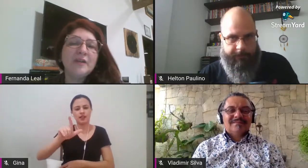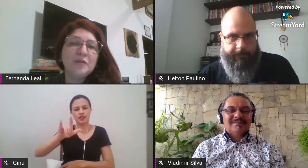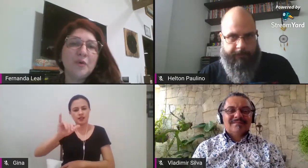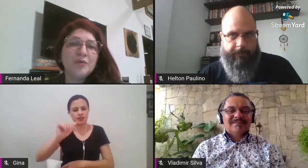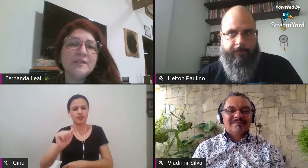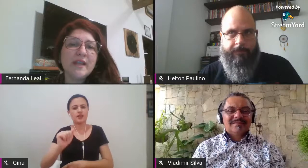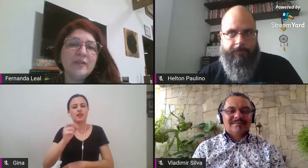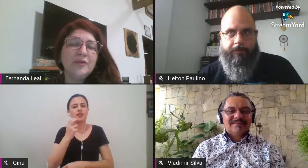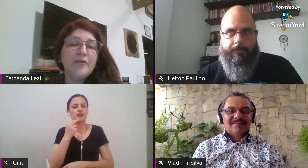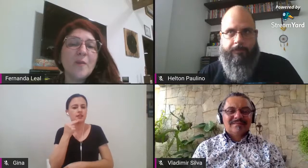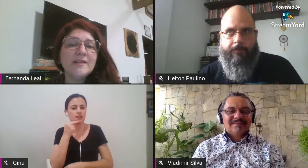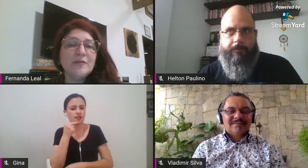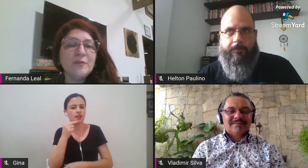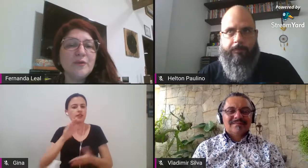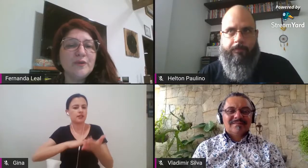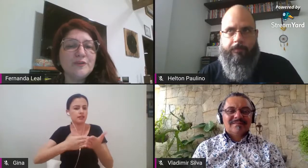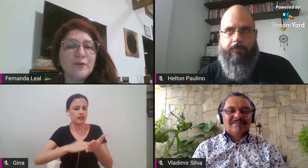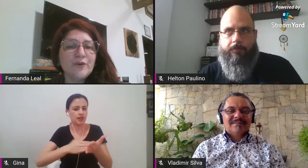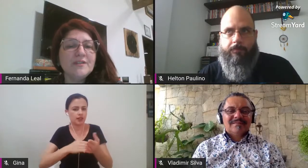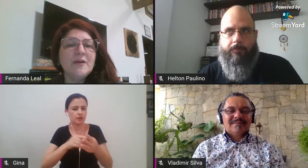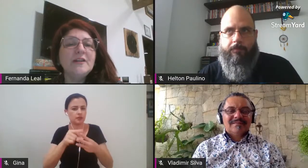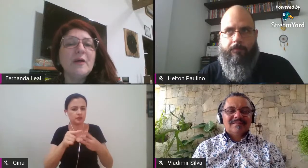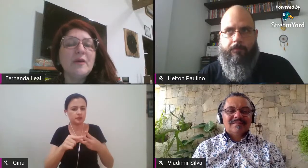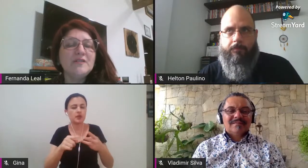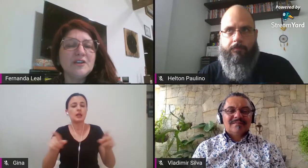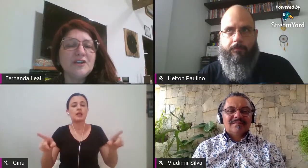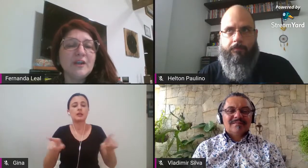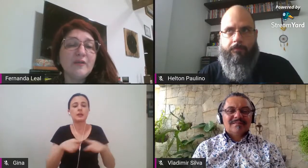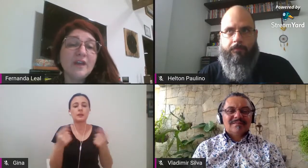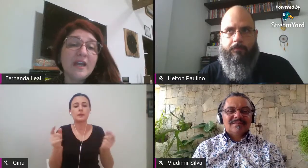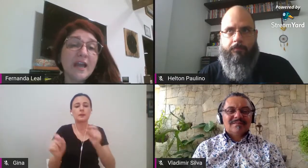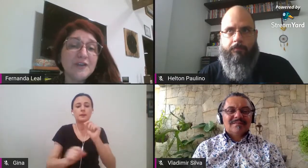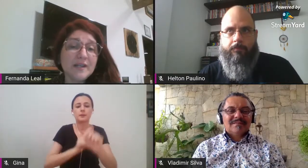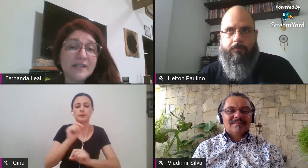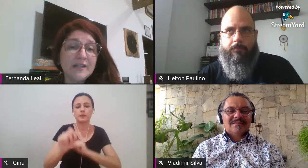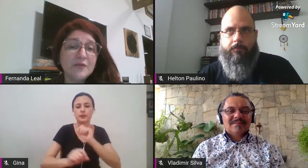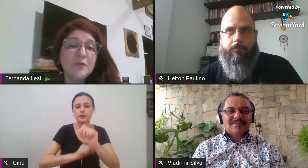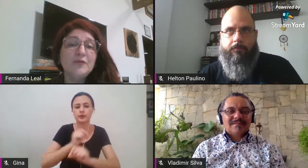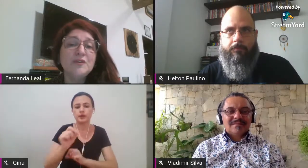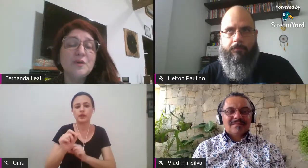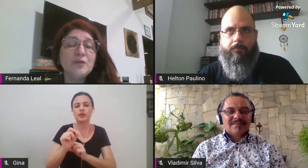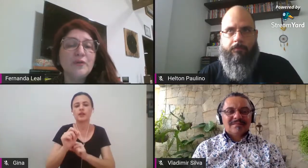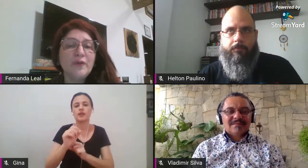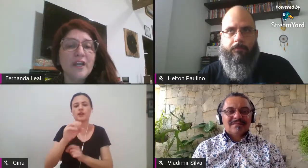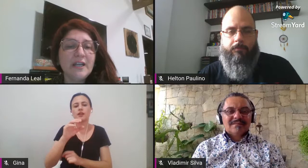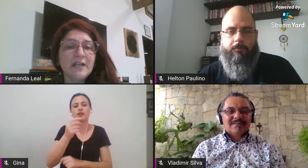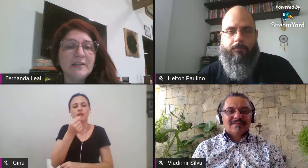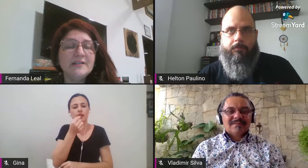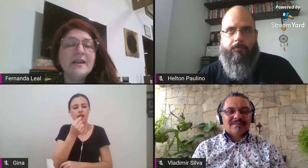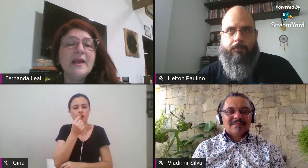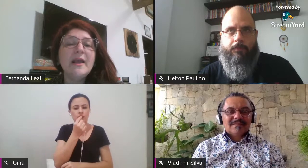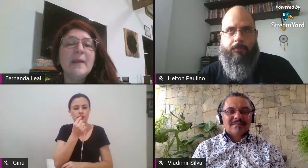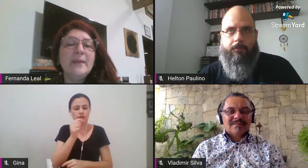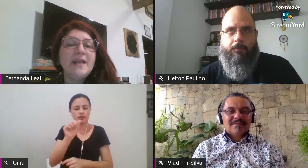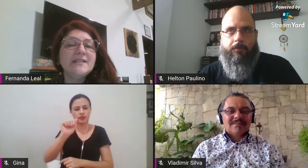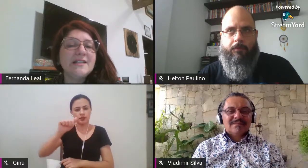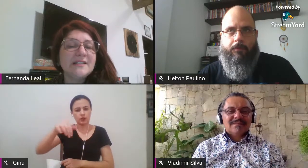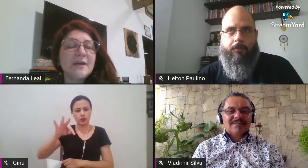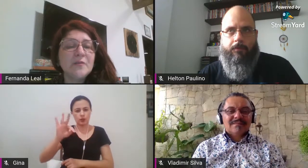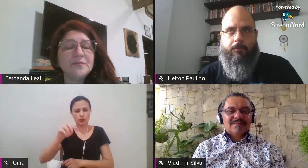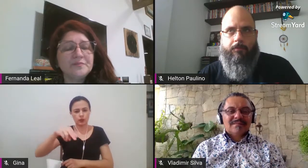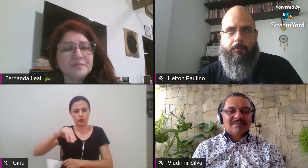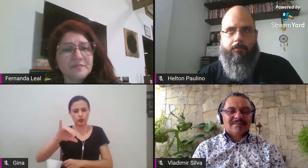ao diretor do Centro de Formação de Professores, né, da UFCG, que fica em Cajazeiras, o professor Antônio Fernandes,